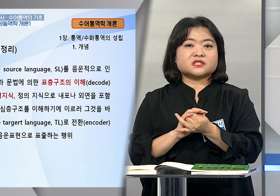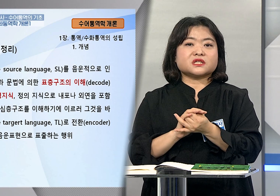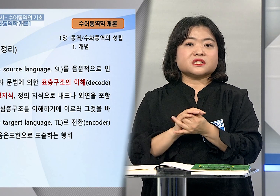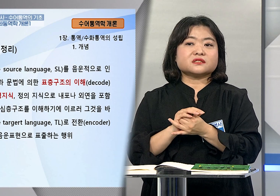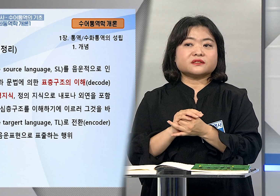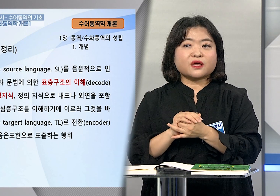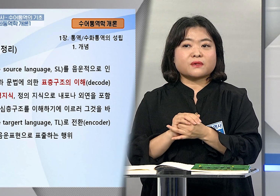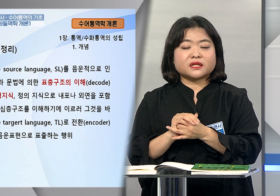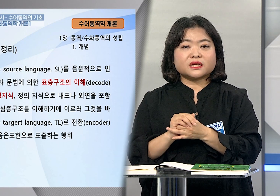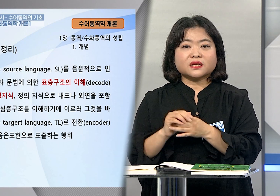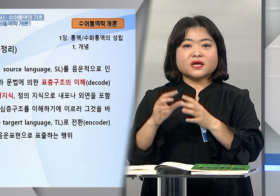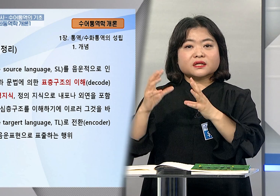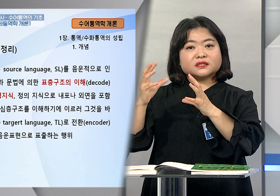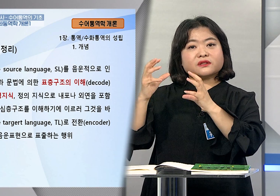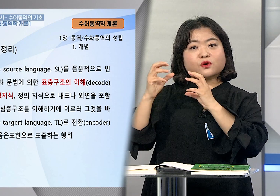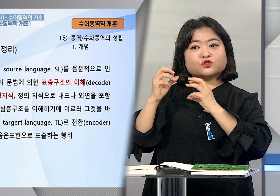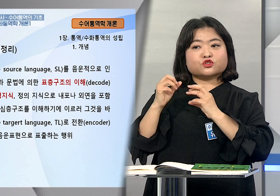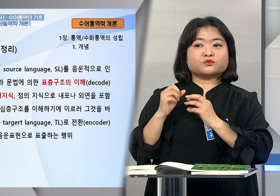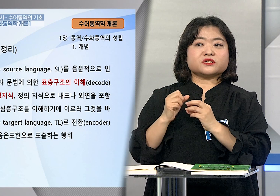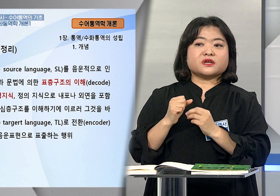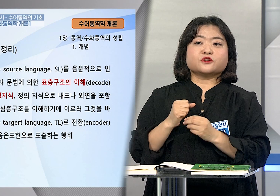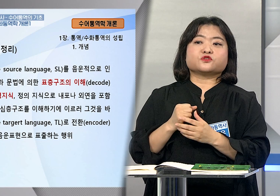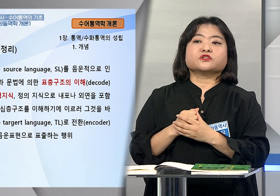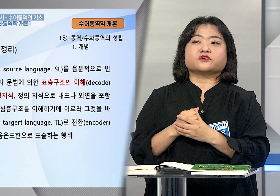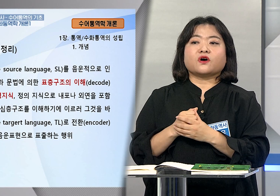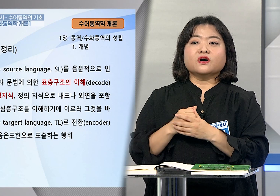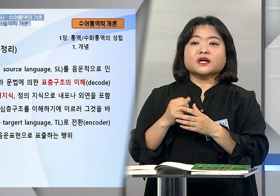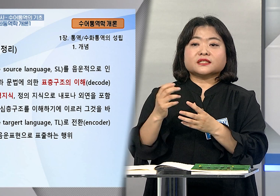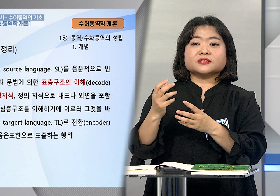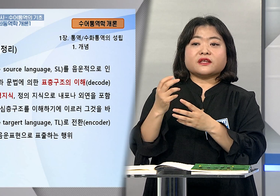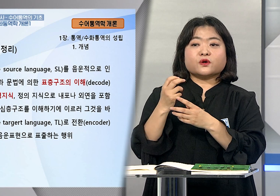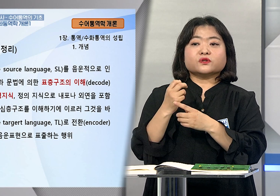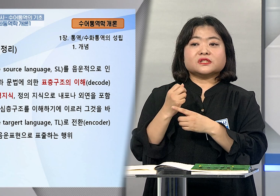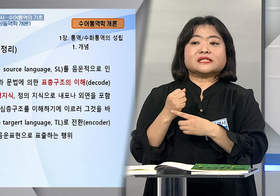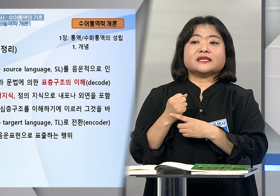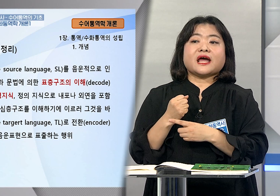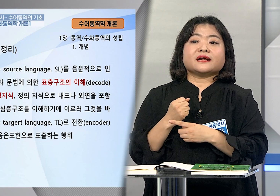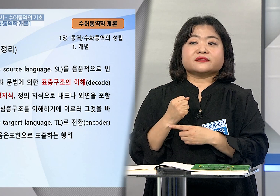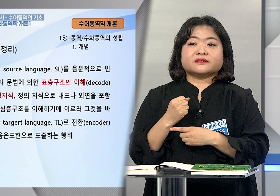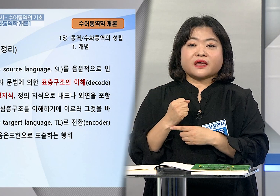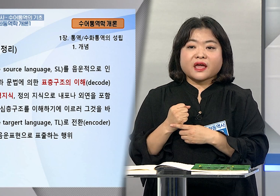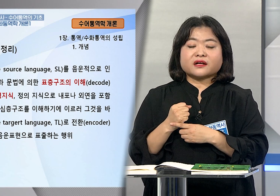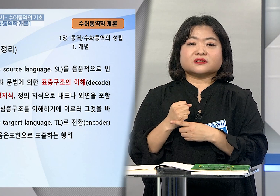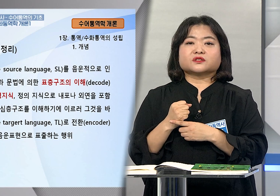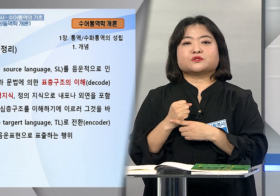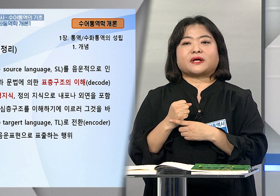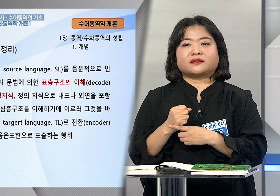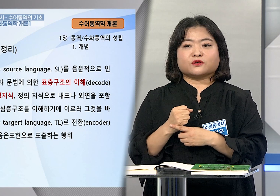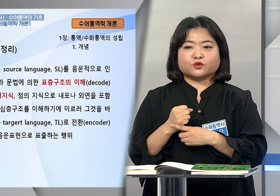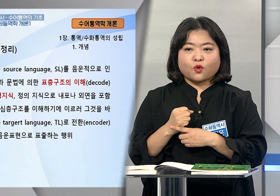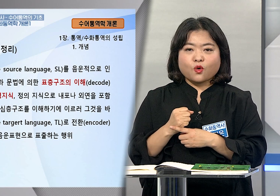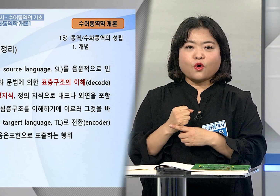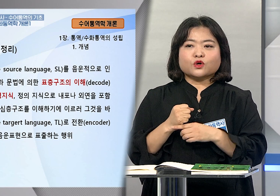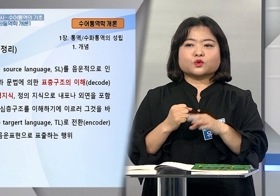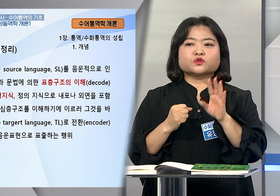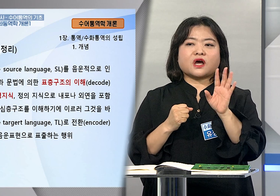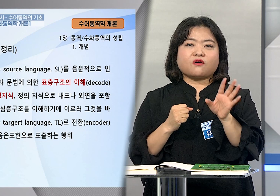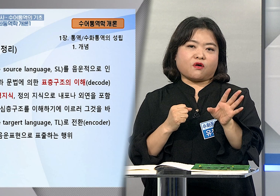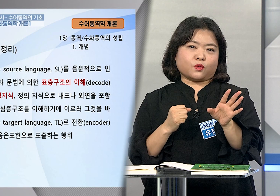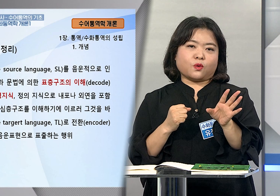정의적인 지식이 있을 때만이 그 내용을 충분히 이해할 수 있고요. 그 내용을 이해할 때 그것을